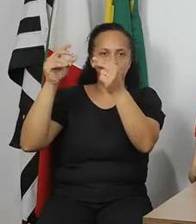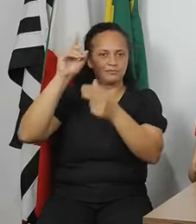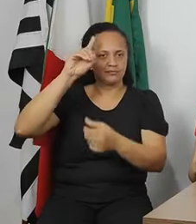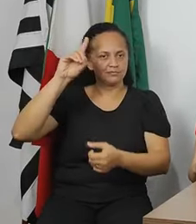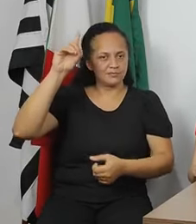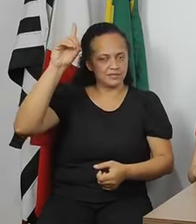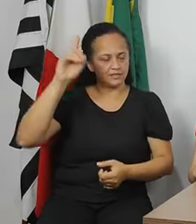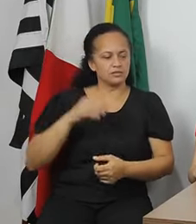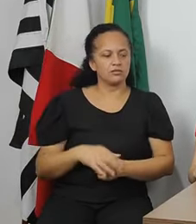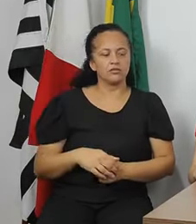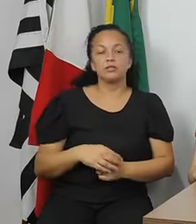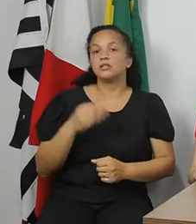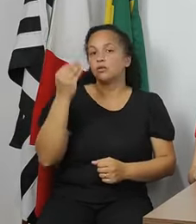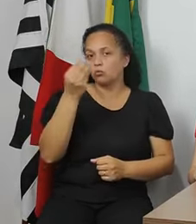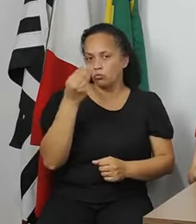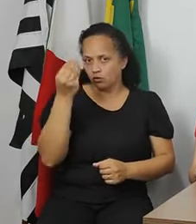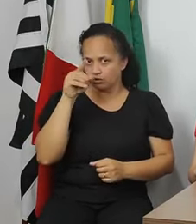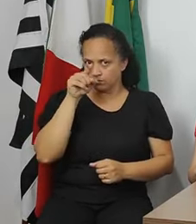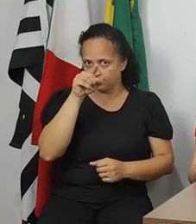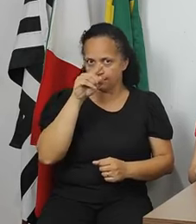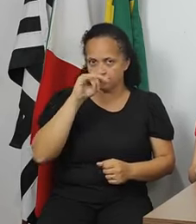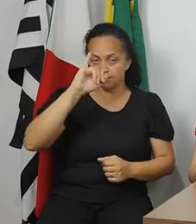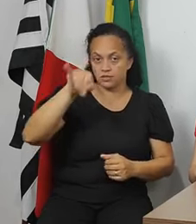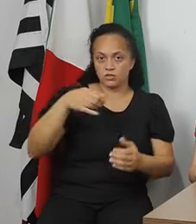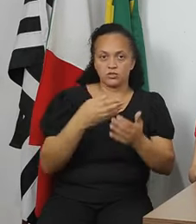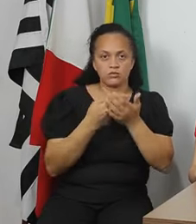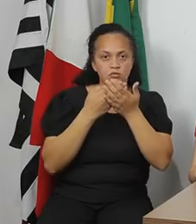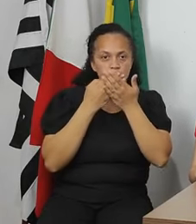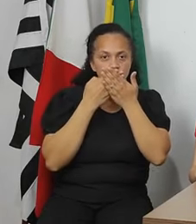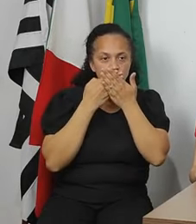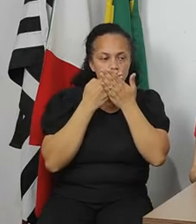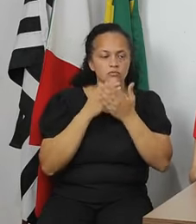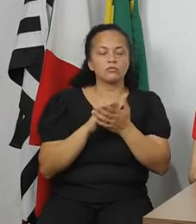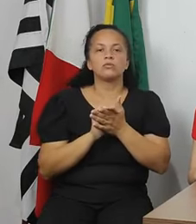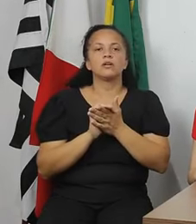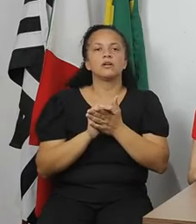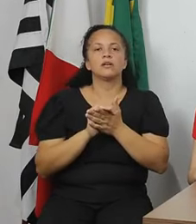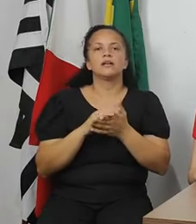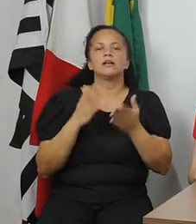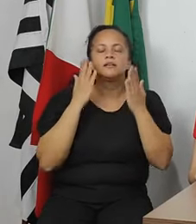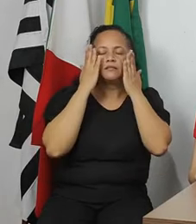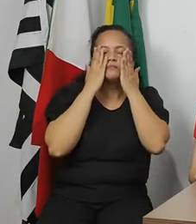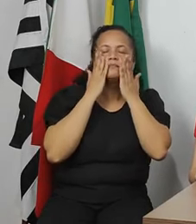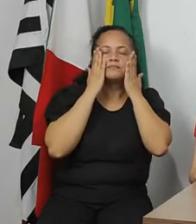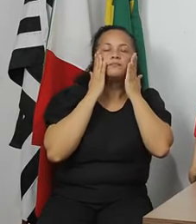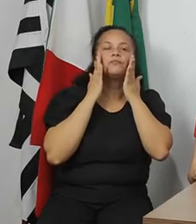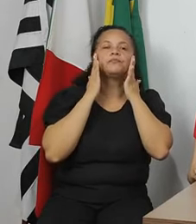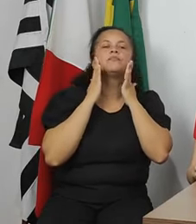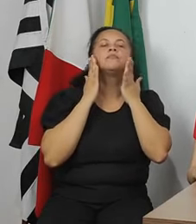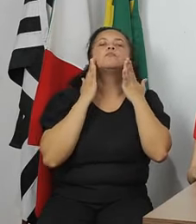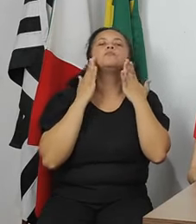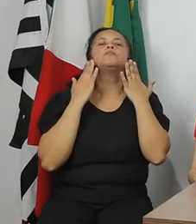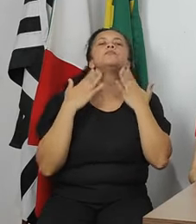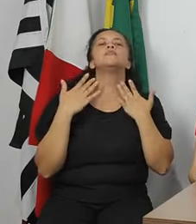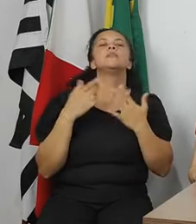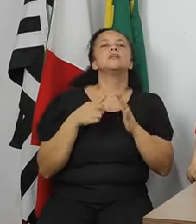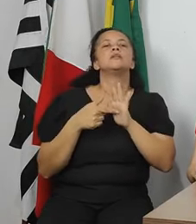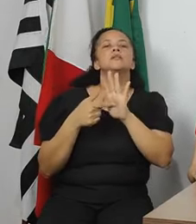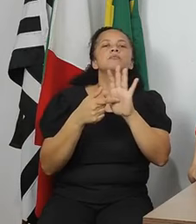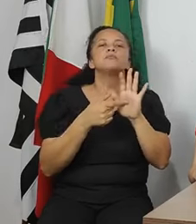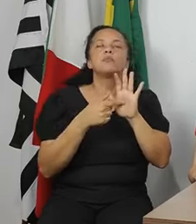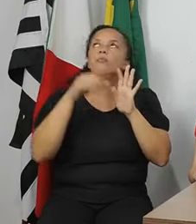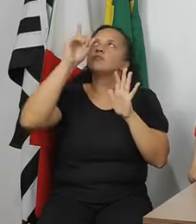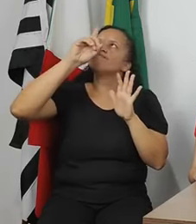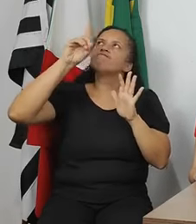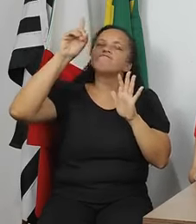a cabeça e levanta o rosto. Não para pareceres aos homens que jejuas, mas sim ao teu